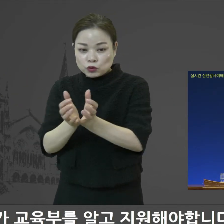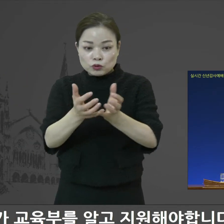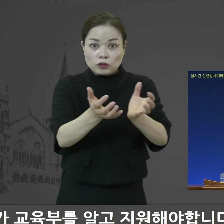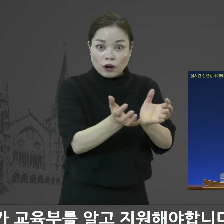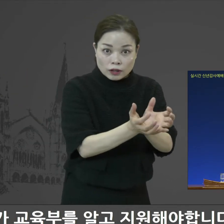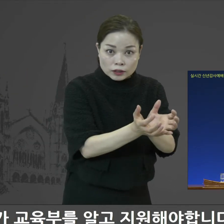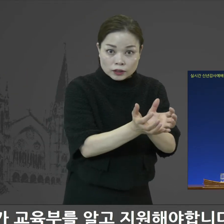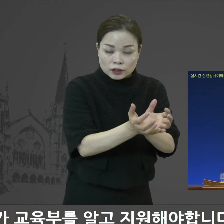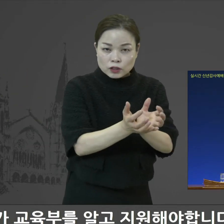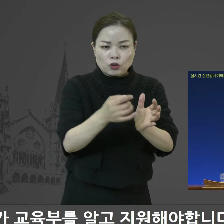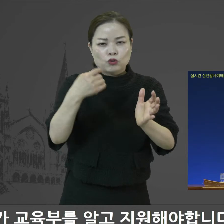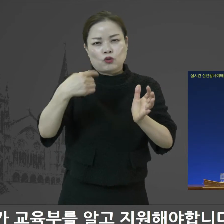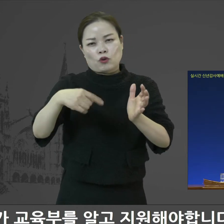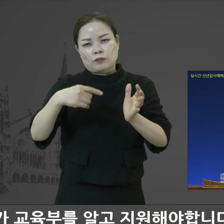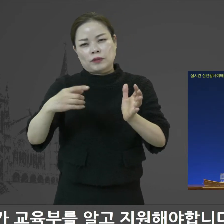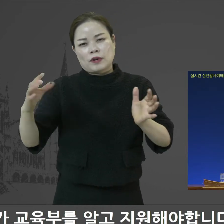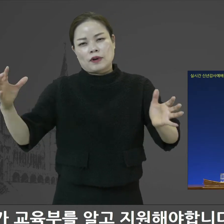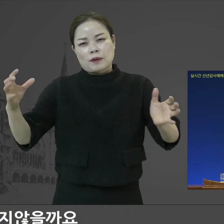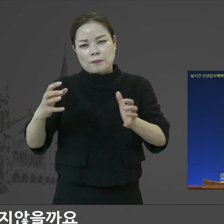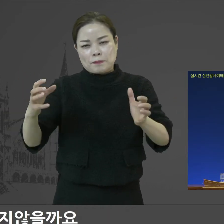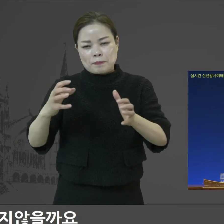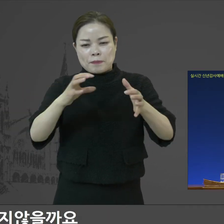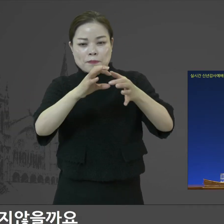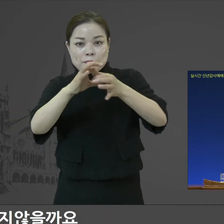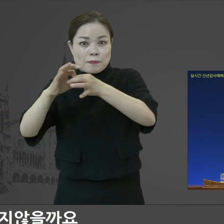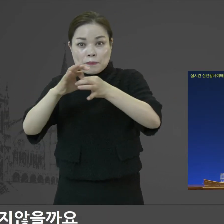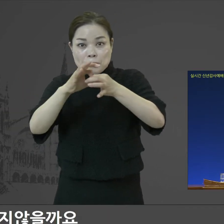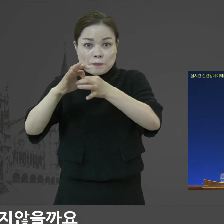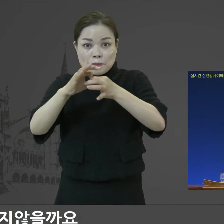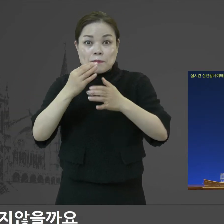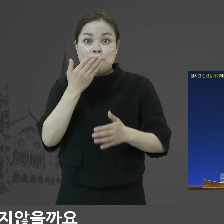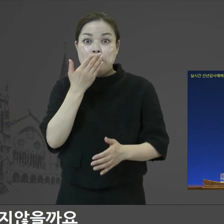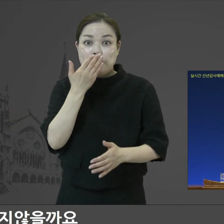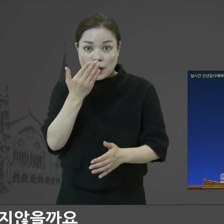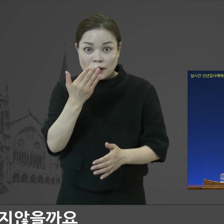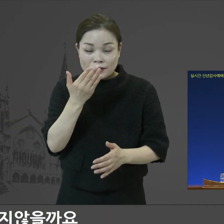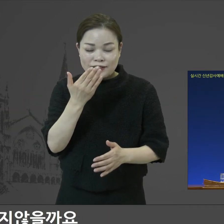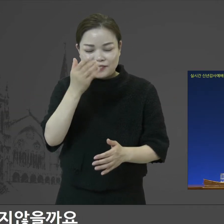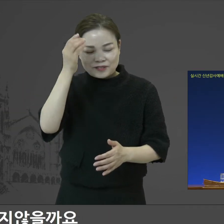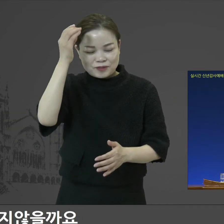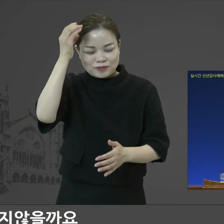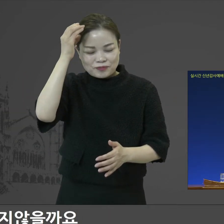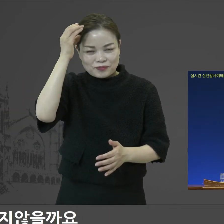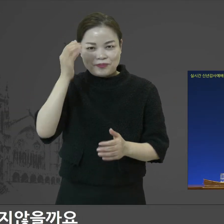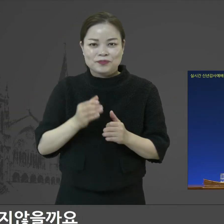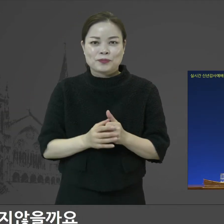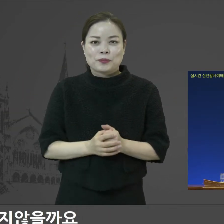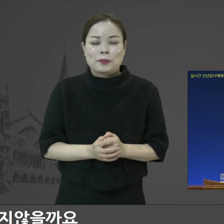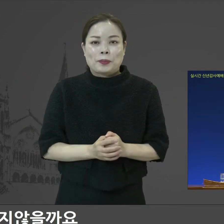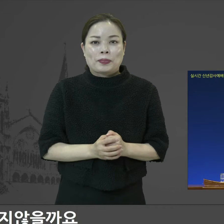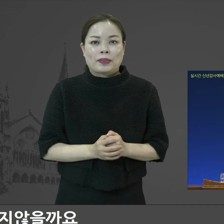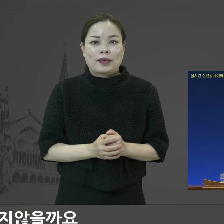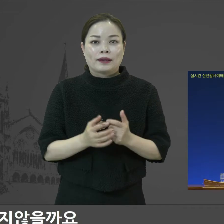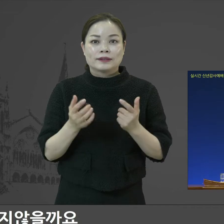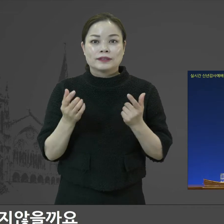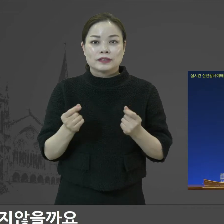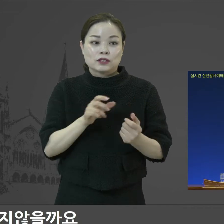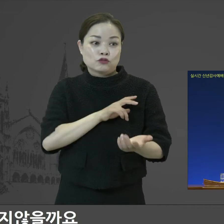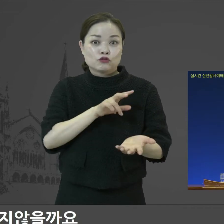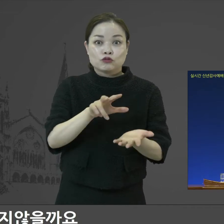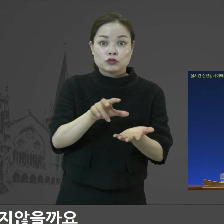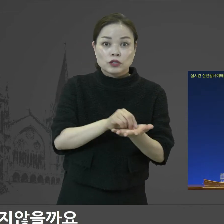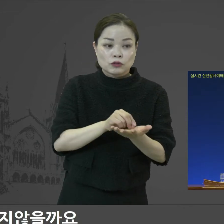같이 이러한 연결되고 결합되는 일이 이루어질 수 있기를 기대하는 겁니다. 이런